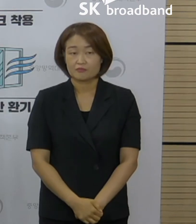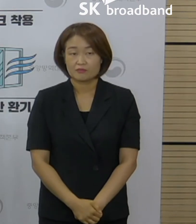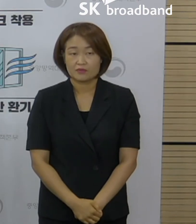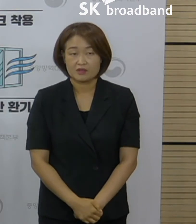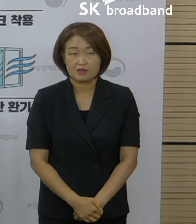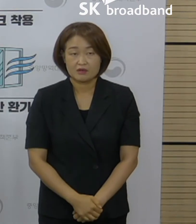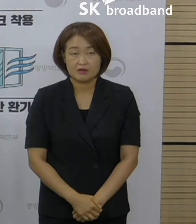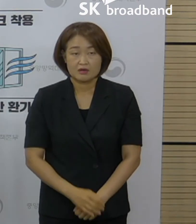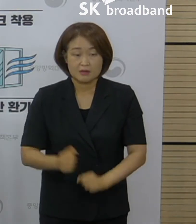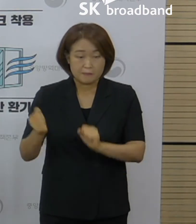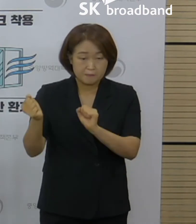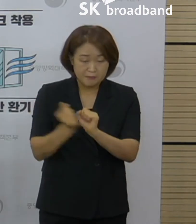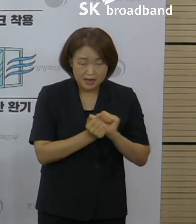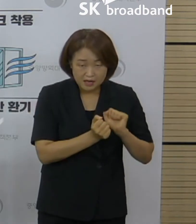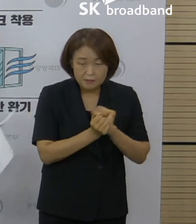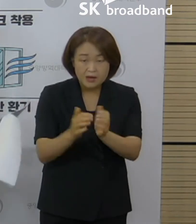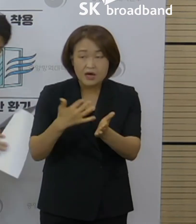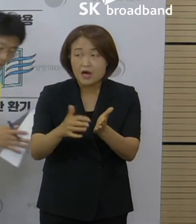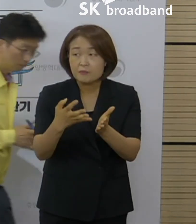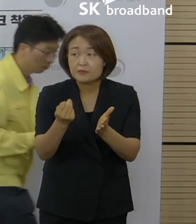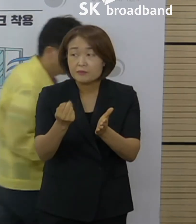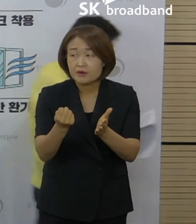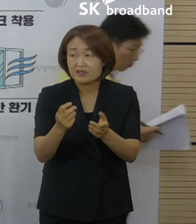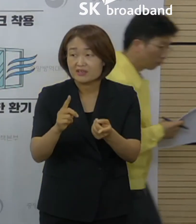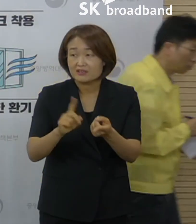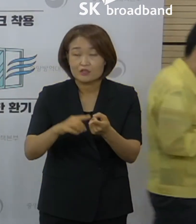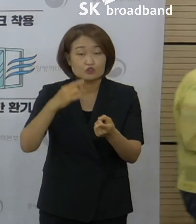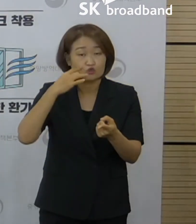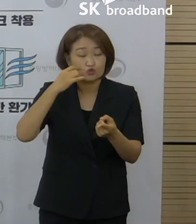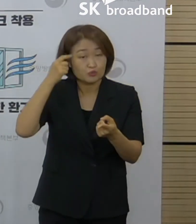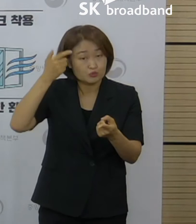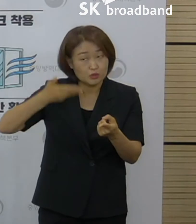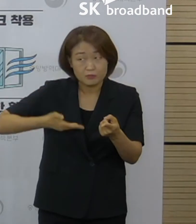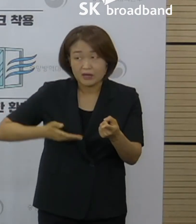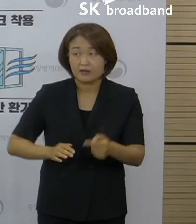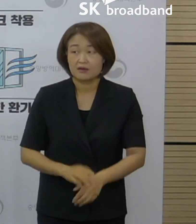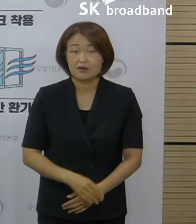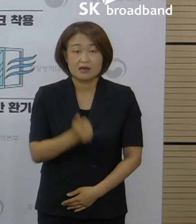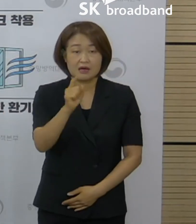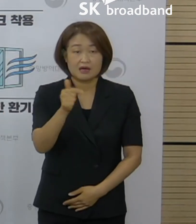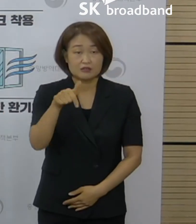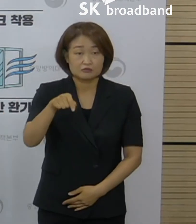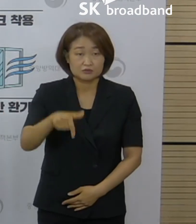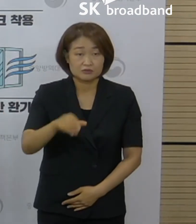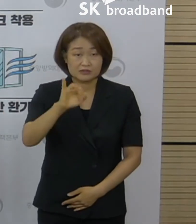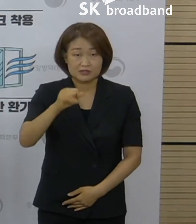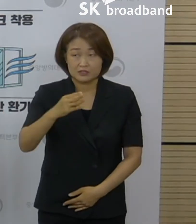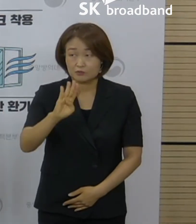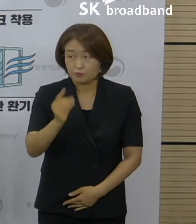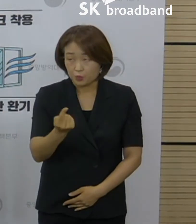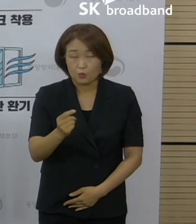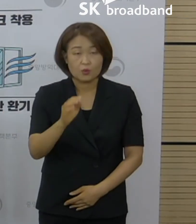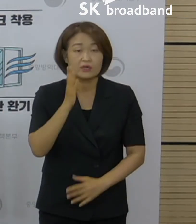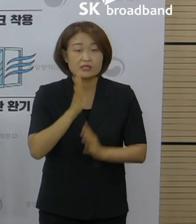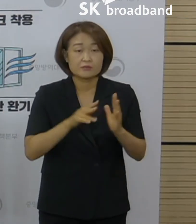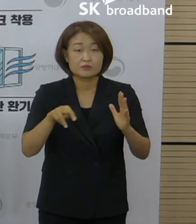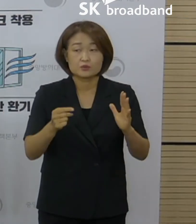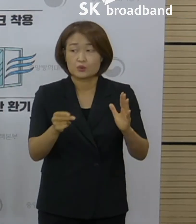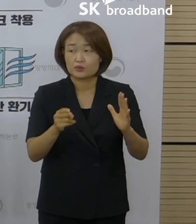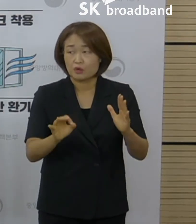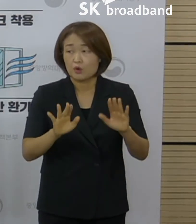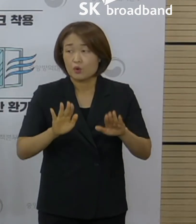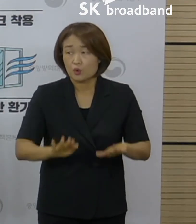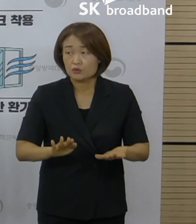지수 관련된 통계 질문 주셨습니다. 한국일보 임소영 기자님, 오늘 브리핑에서 감염 재생산 지수가